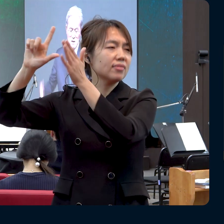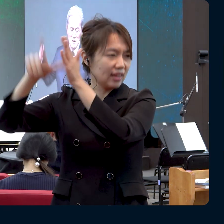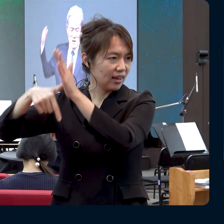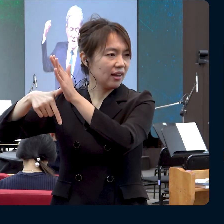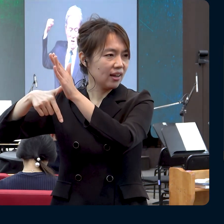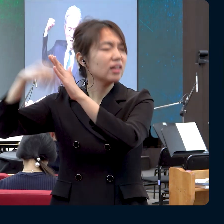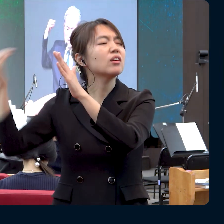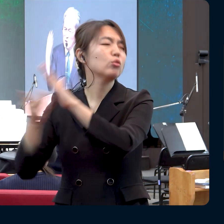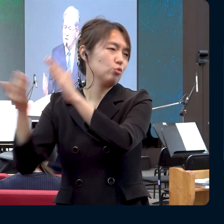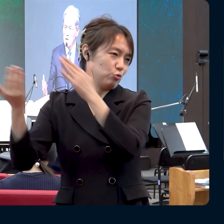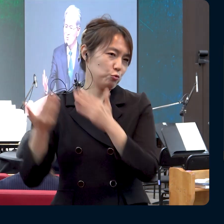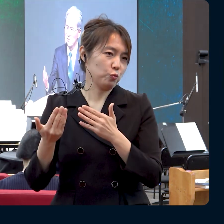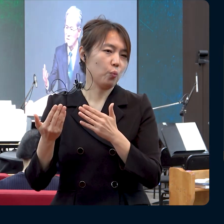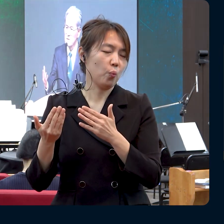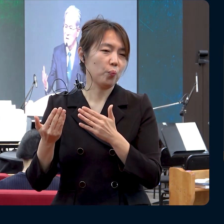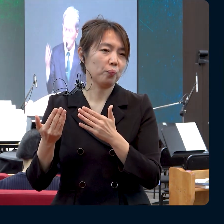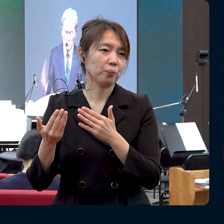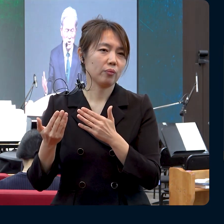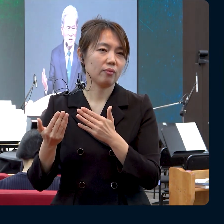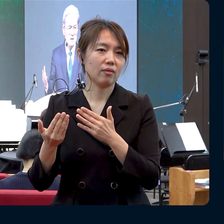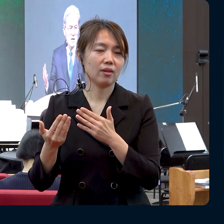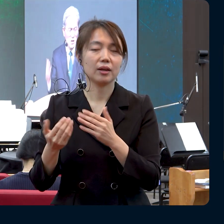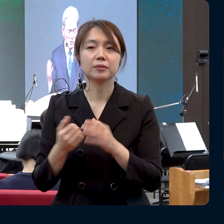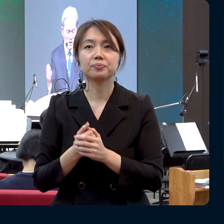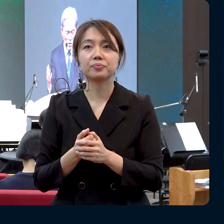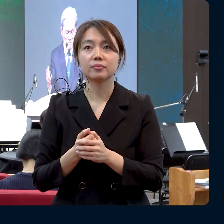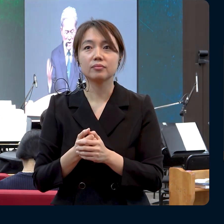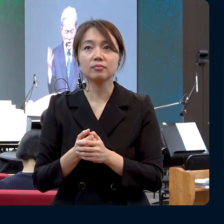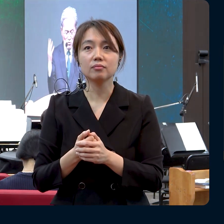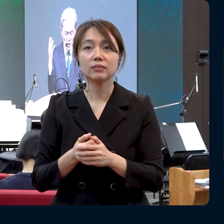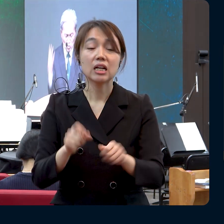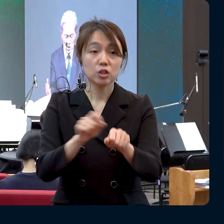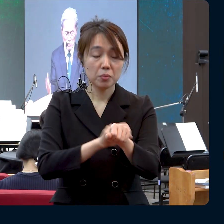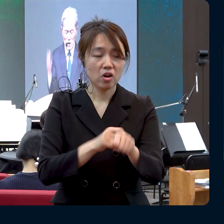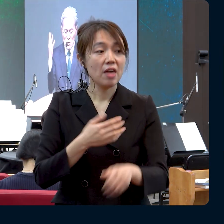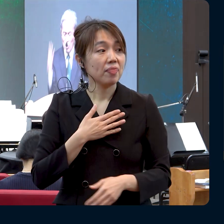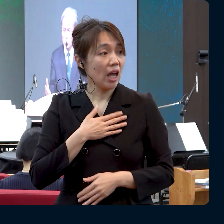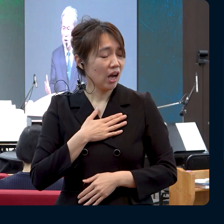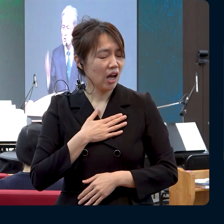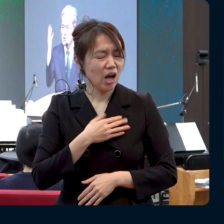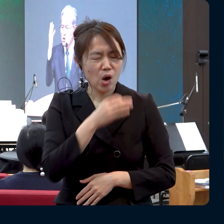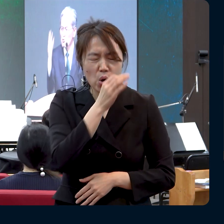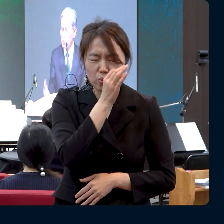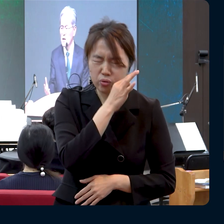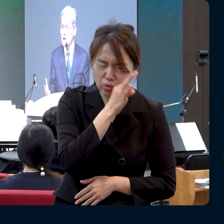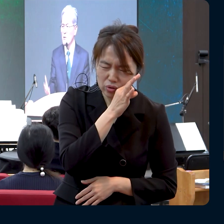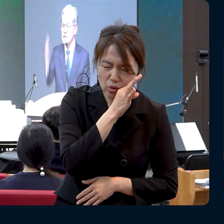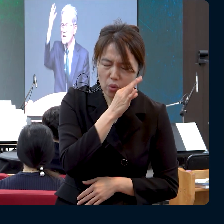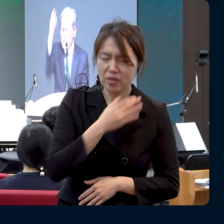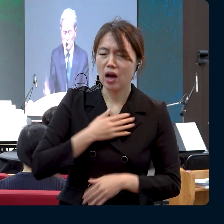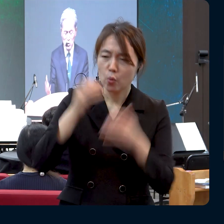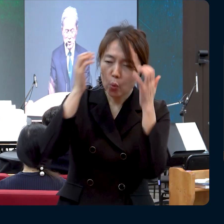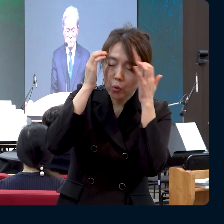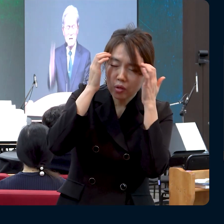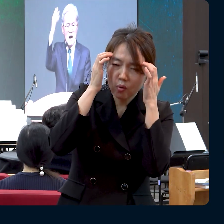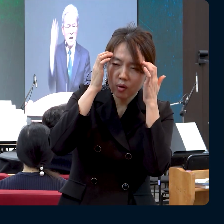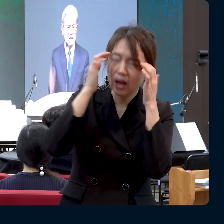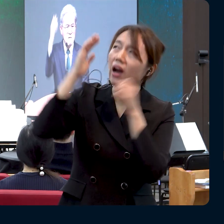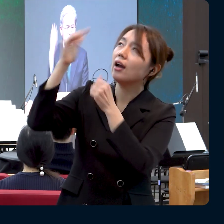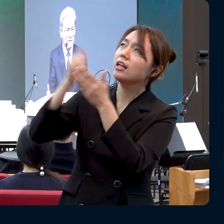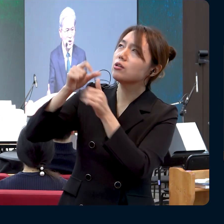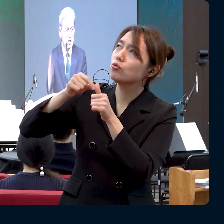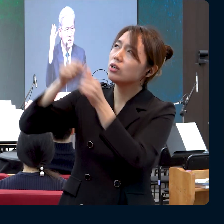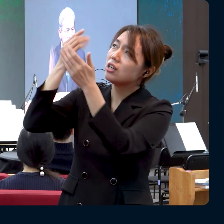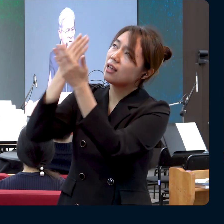여러분, 이런 간구는, 특별히 이렇게 정말 우리의 수치와 고통에서 우리를 구원해달라고 하는 이 부르짖음은